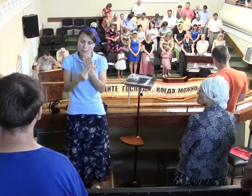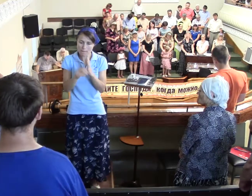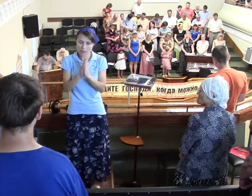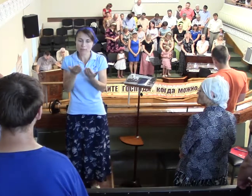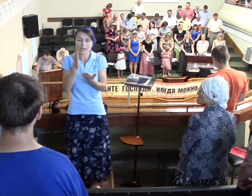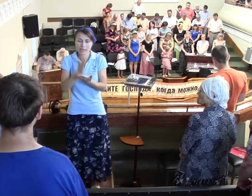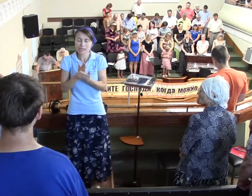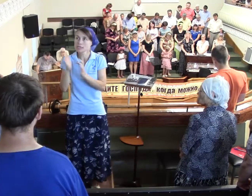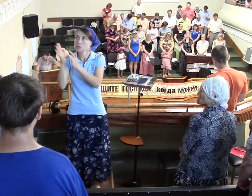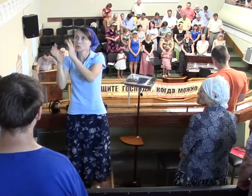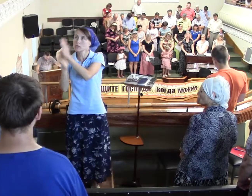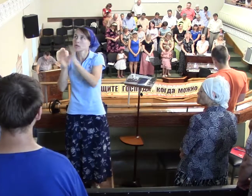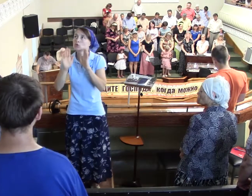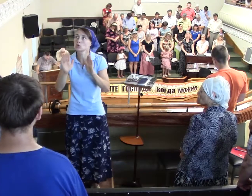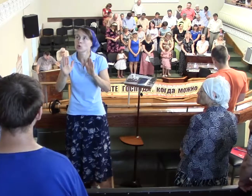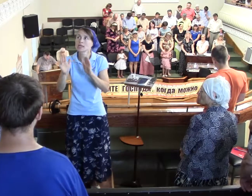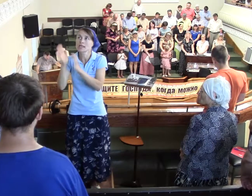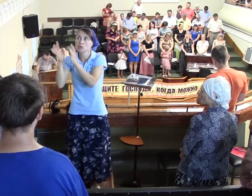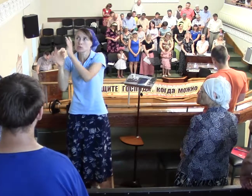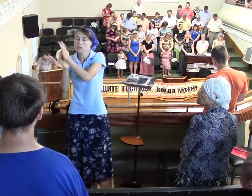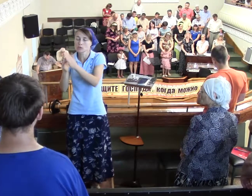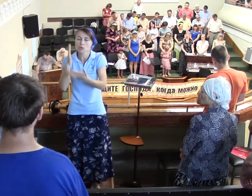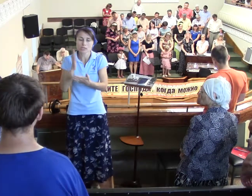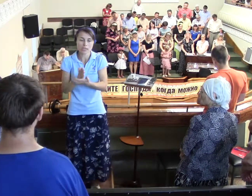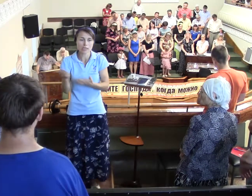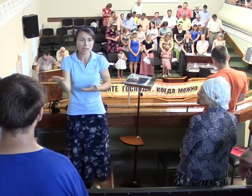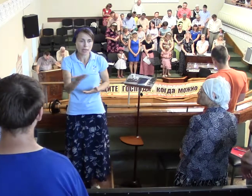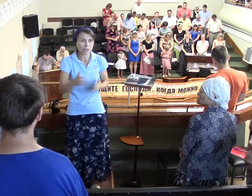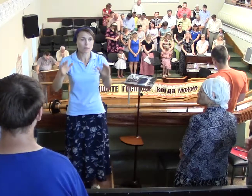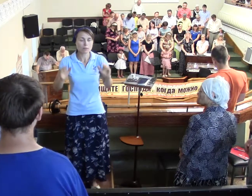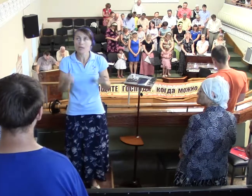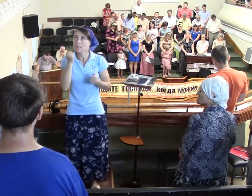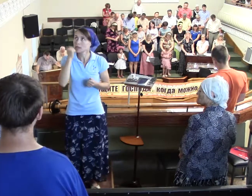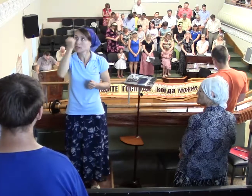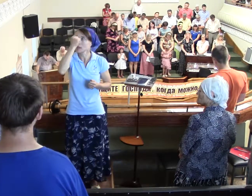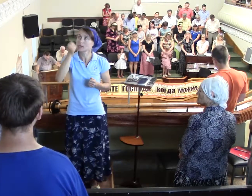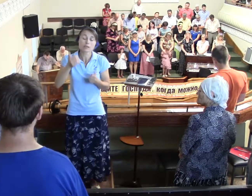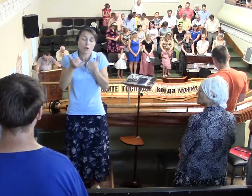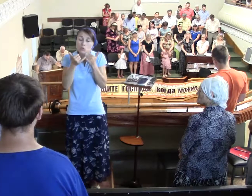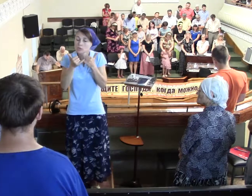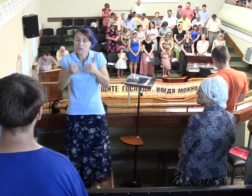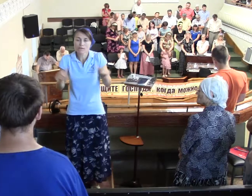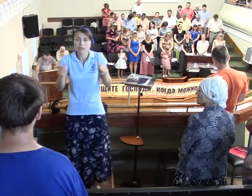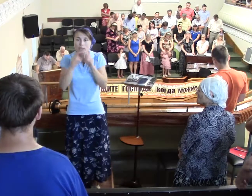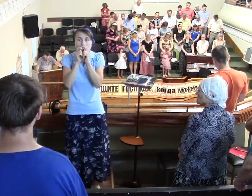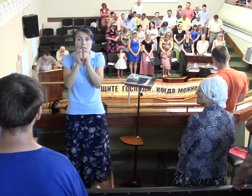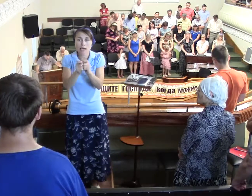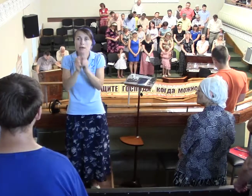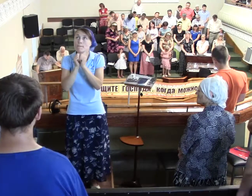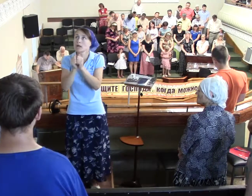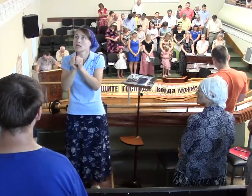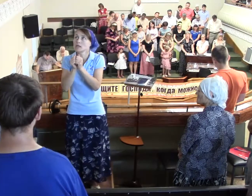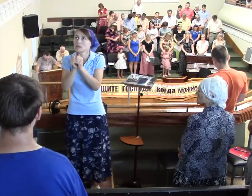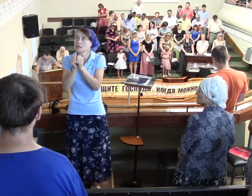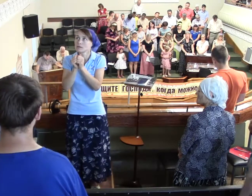Иисус Христос, и только Он является нашим спасением. Мы благодарны, Господи, за удивительный дар молитвы, о том, что